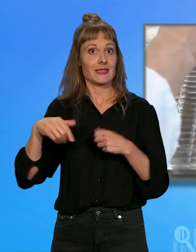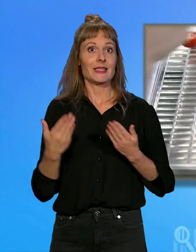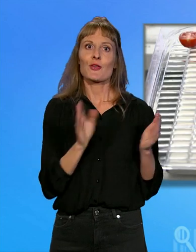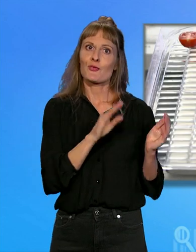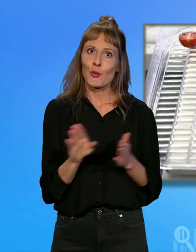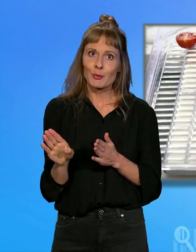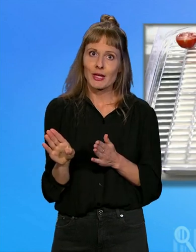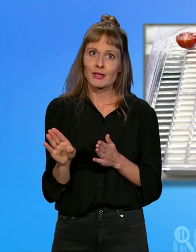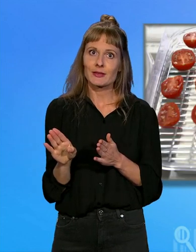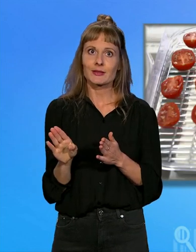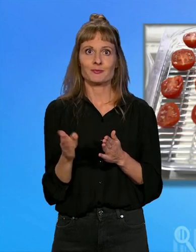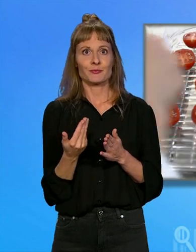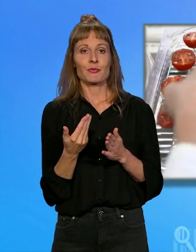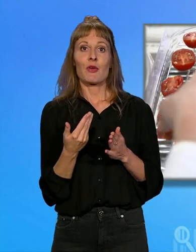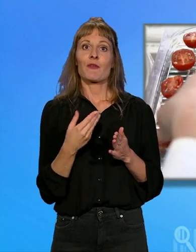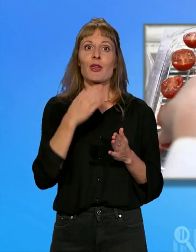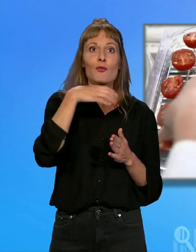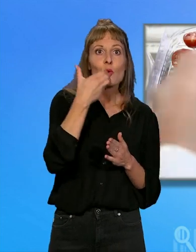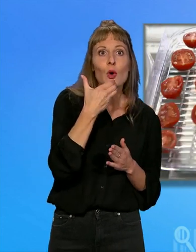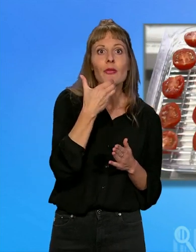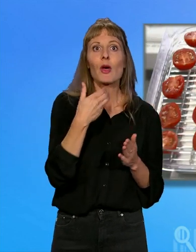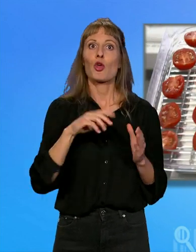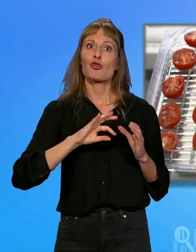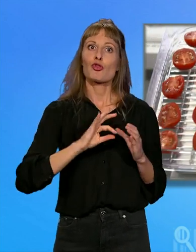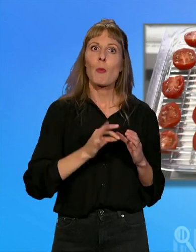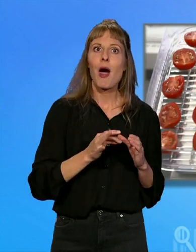mit Früchten, Tomaten und Pilzen.